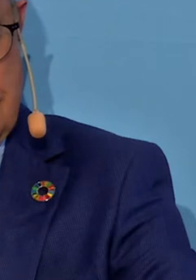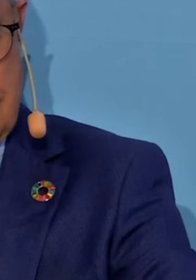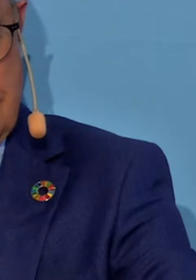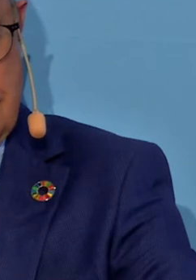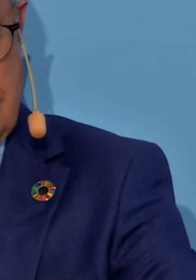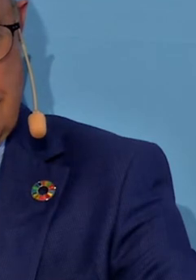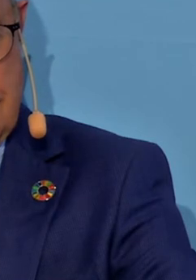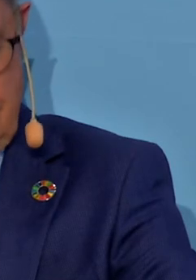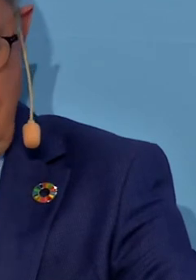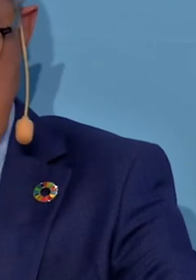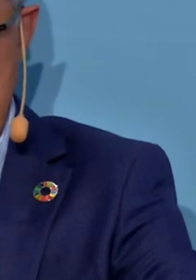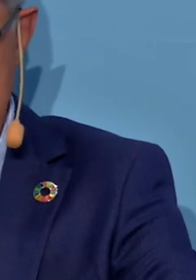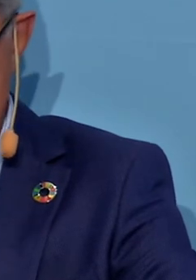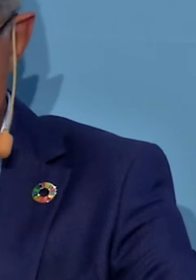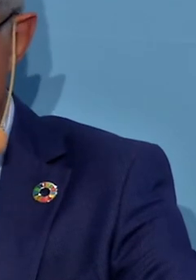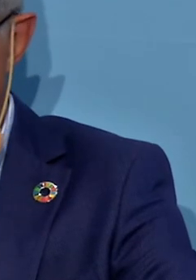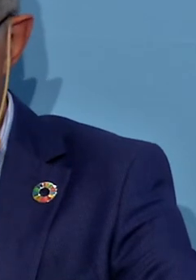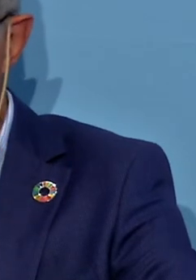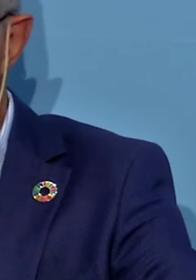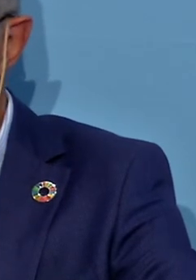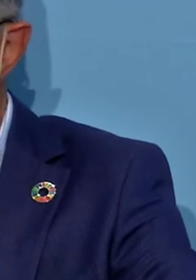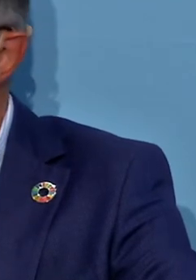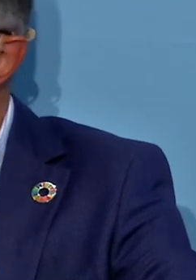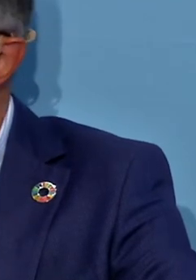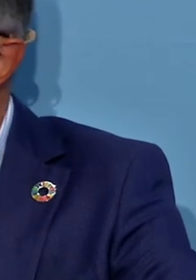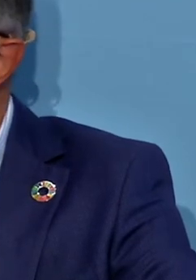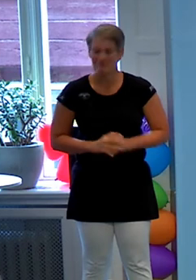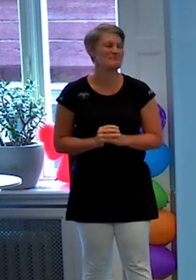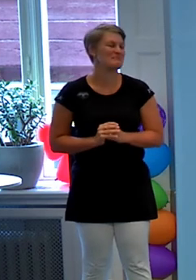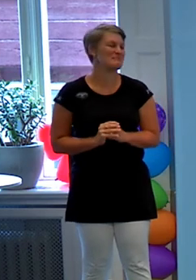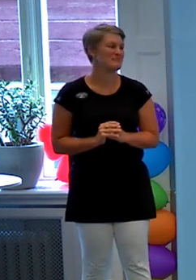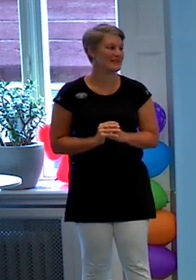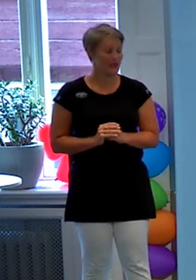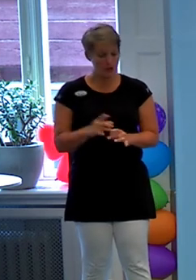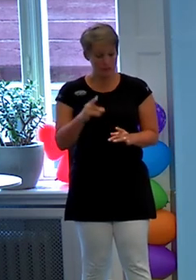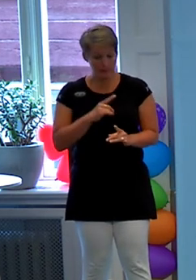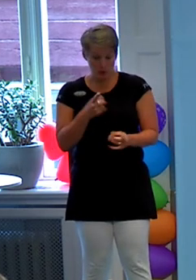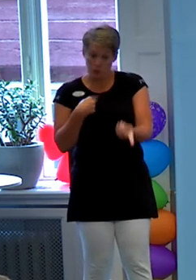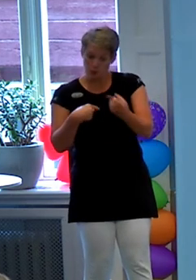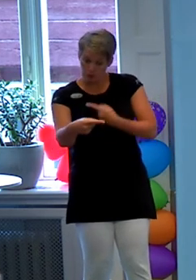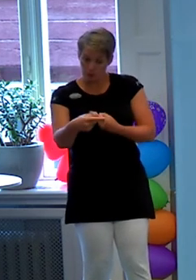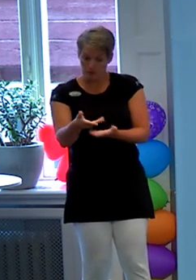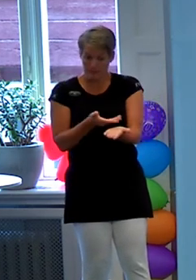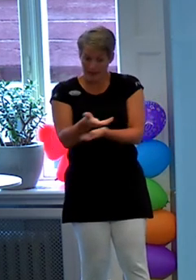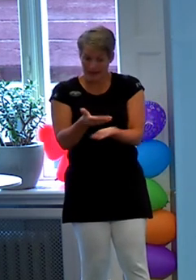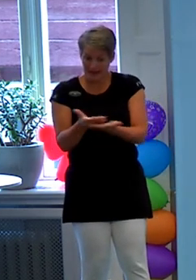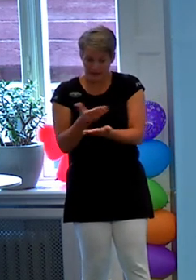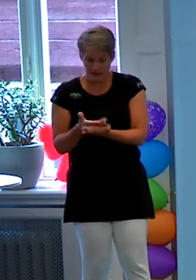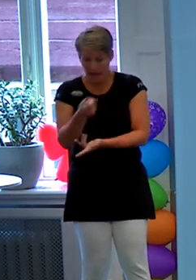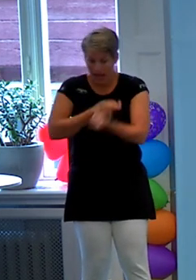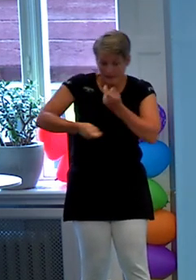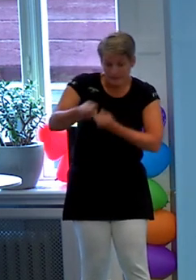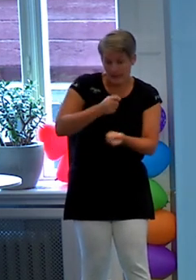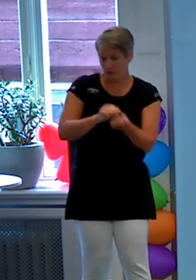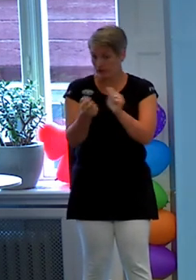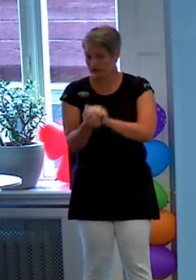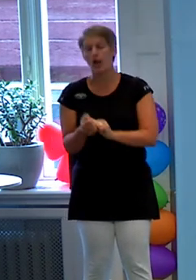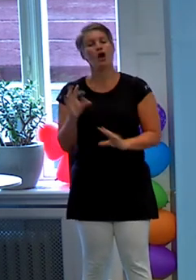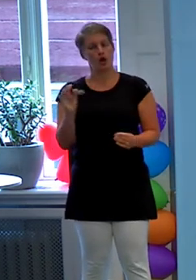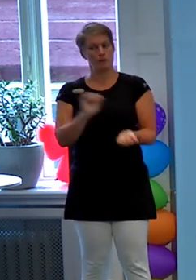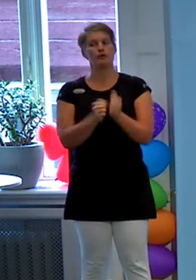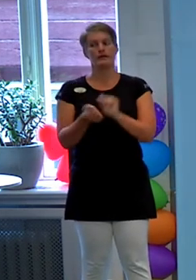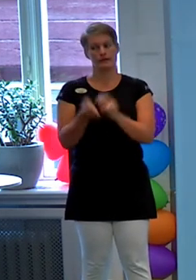men Kalles tror jag den heter. Ja, men är det mycket utbyten då? Och ja. Handel och politiken?